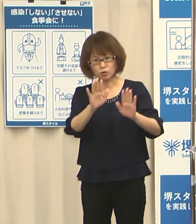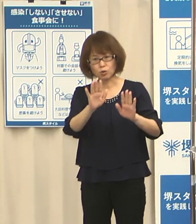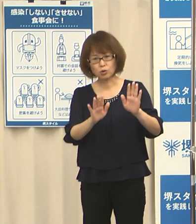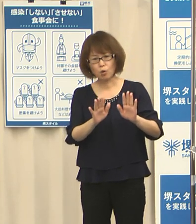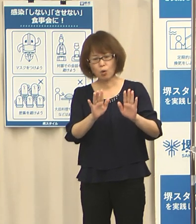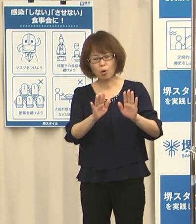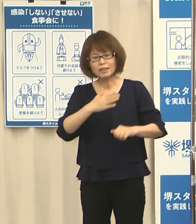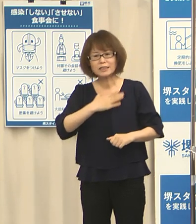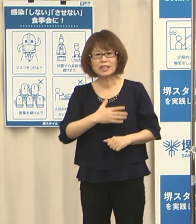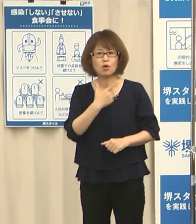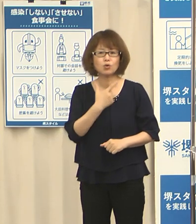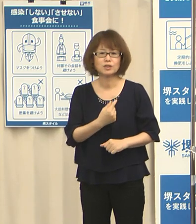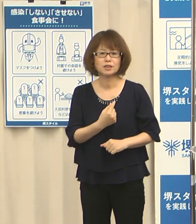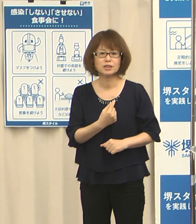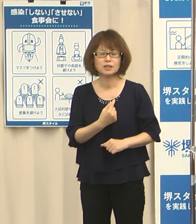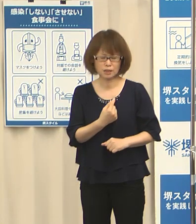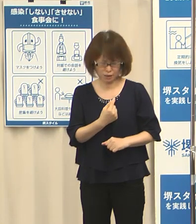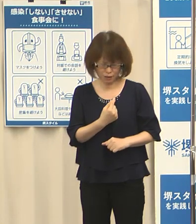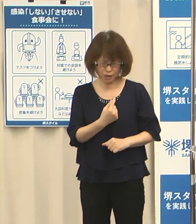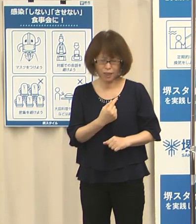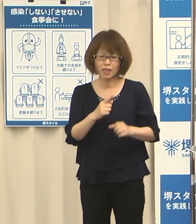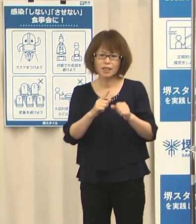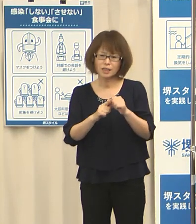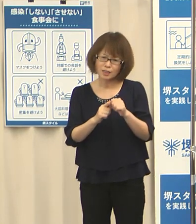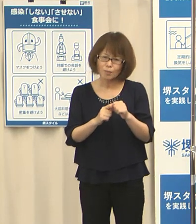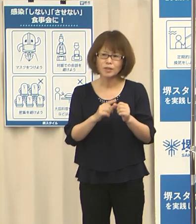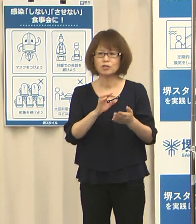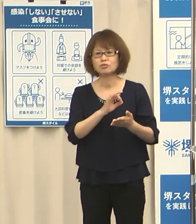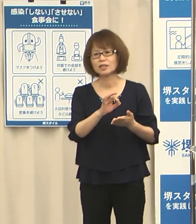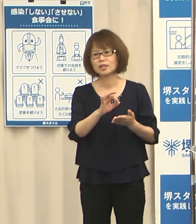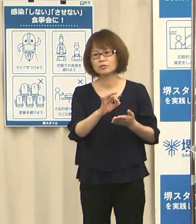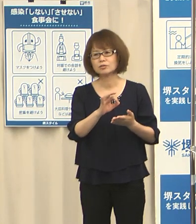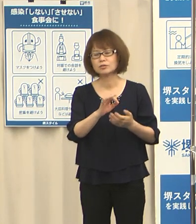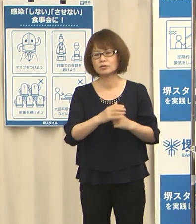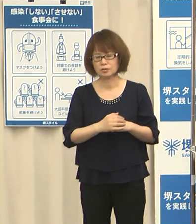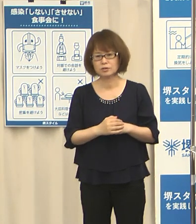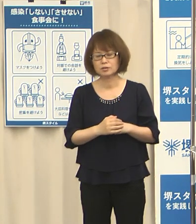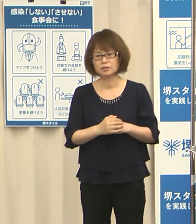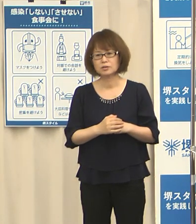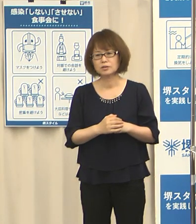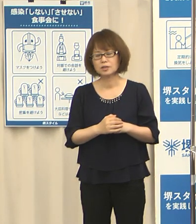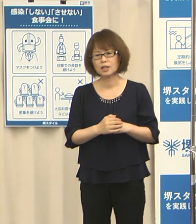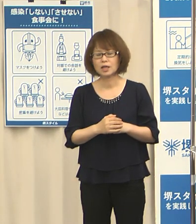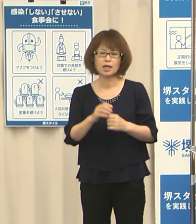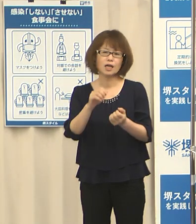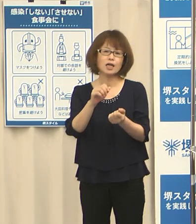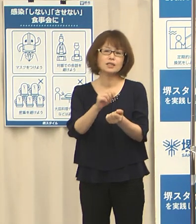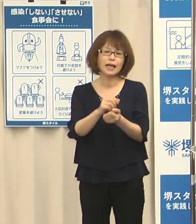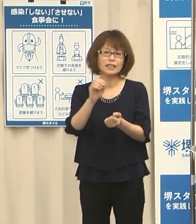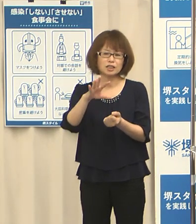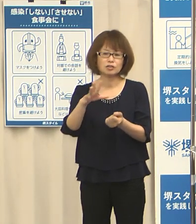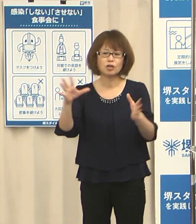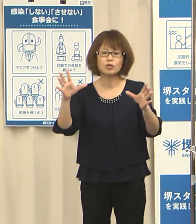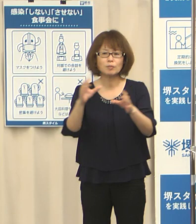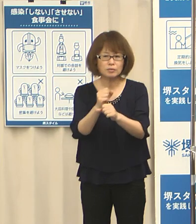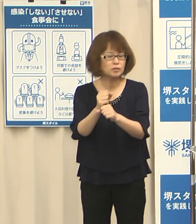を知っていただくツールになるんじゃないかなと思っています。なので、まあ、点灯を消すというのは今の状況では考えていません。